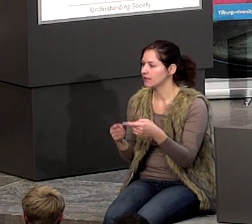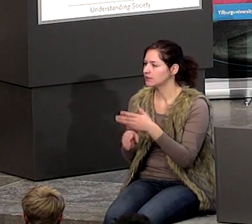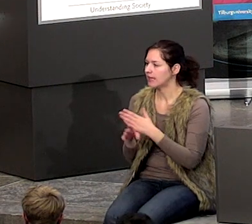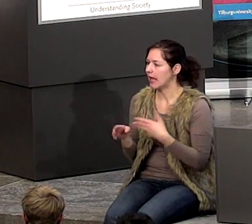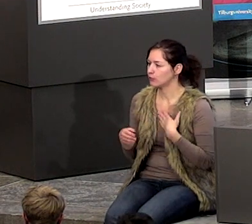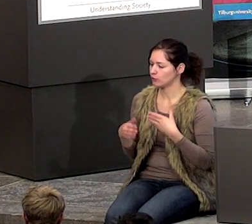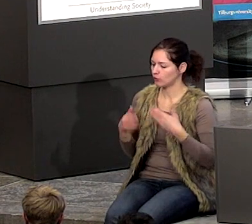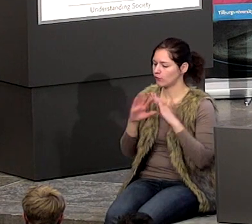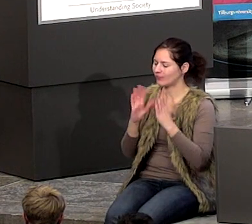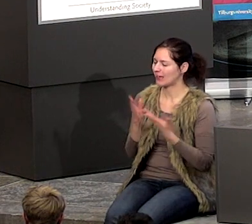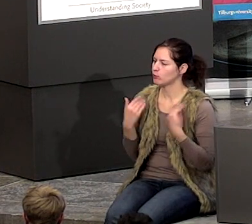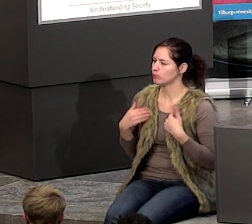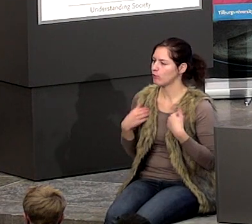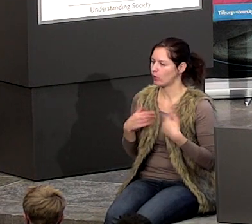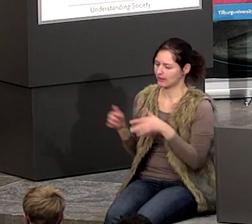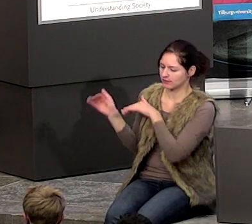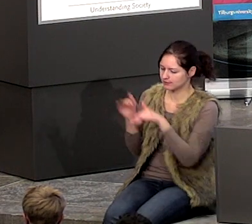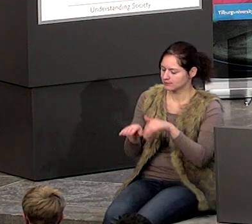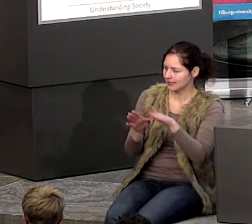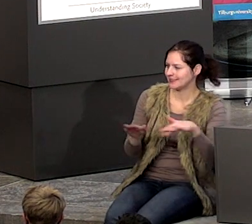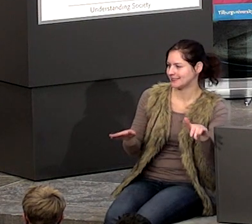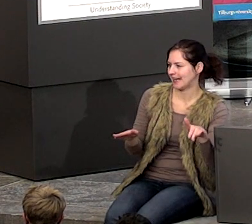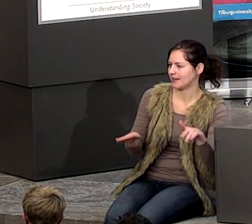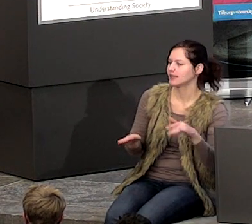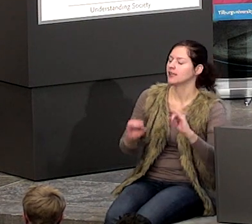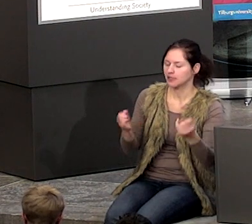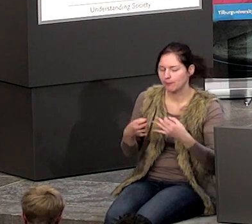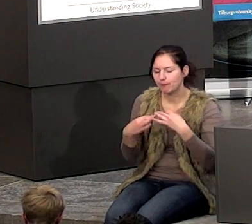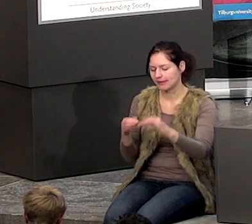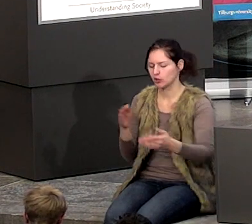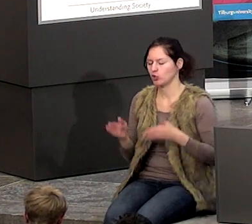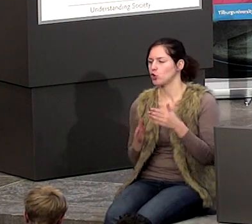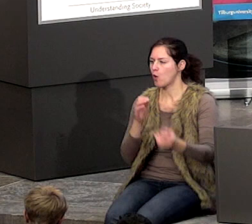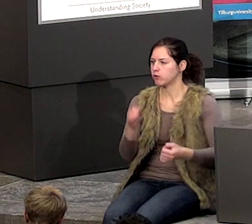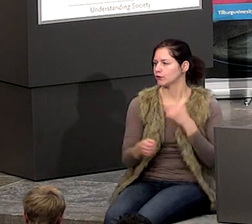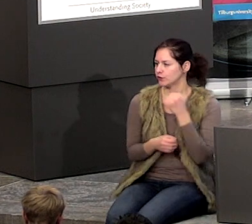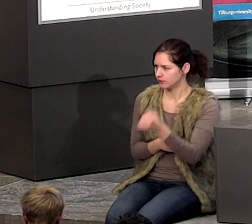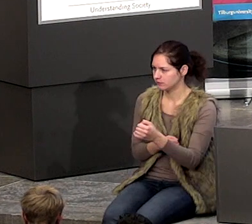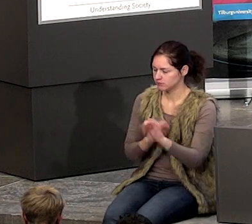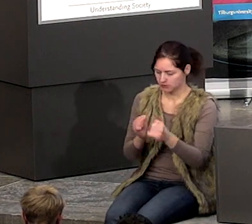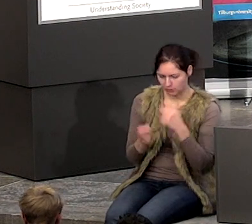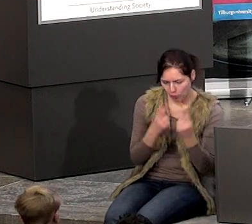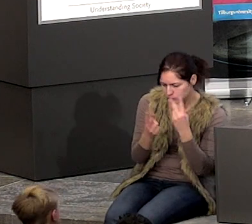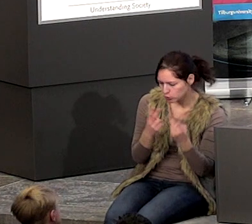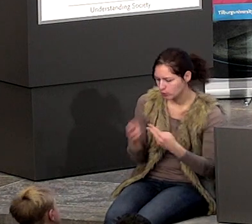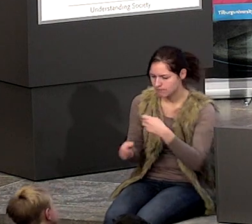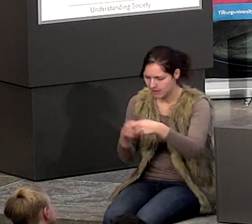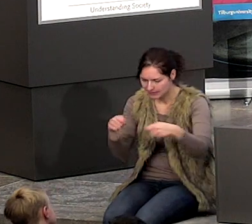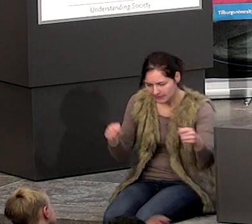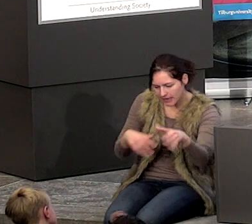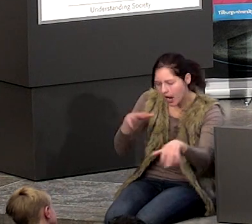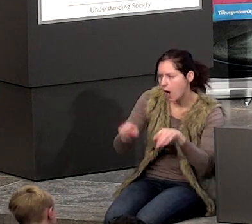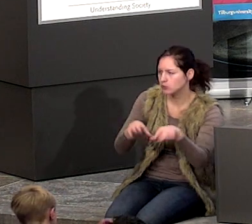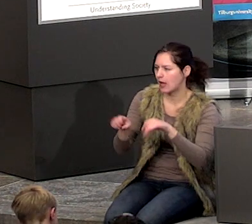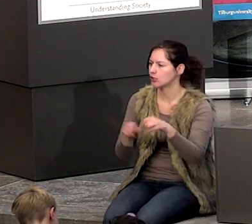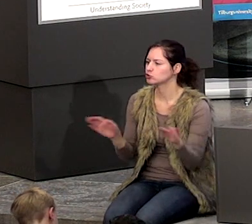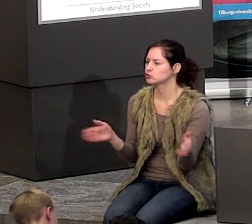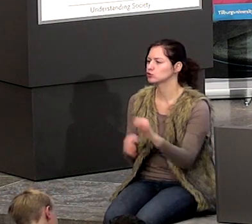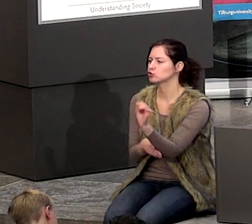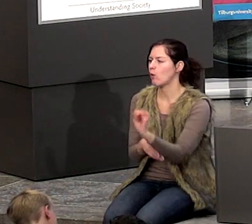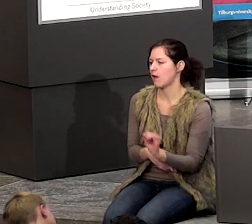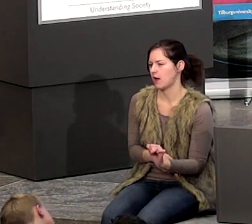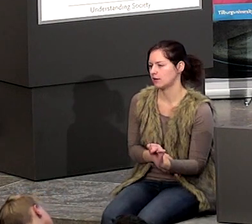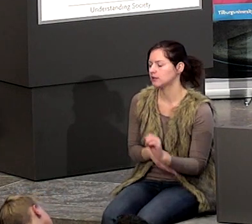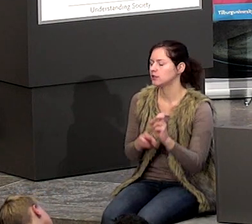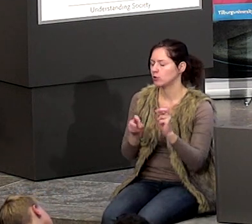zwemmen. Dat gebeurt ook door gerobotiseerde systemen en die kunnen dat opzoeken en die sporen dat dan op. Dat is één. Het tweede voordeel, en dan kom ik